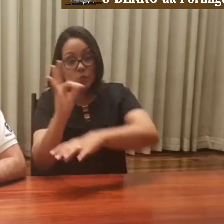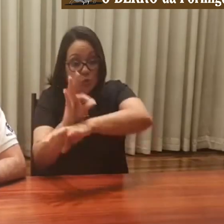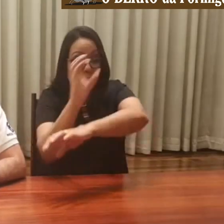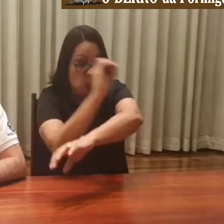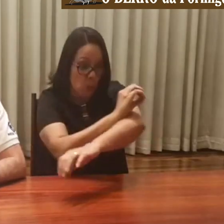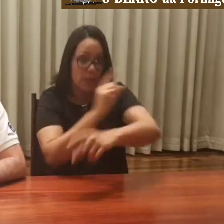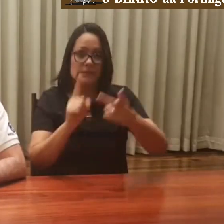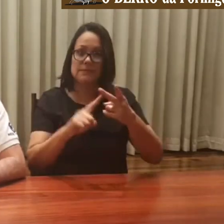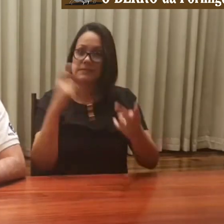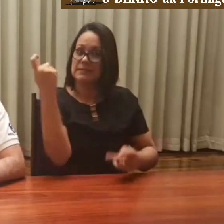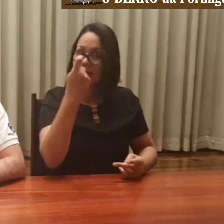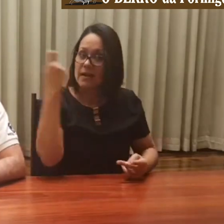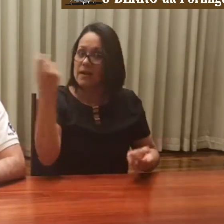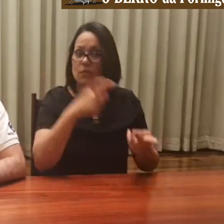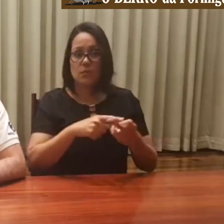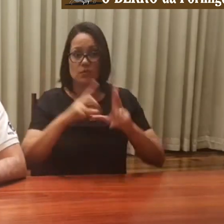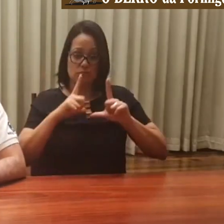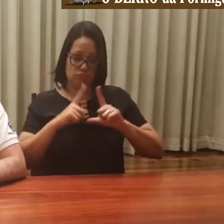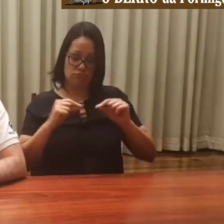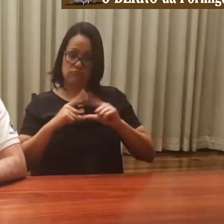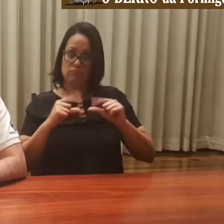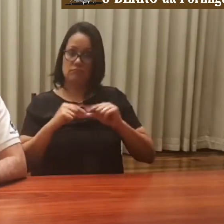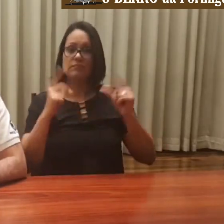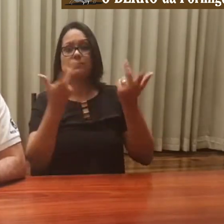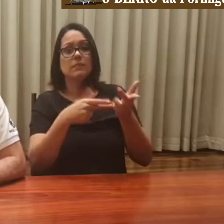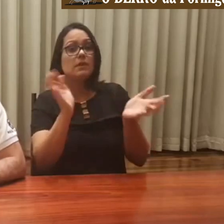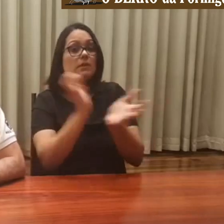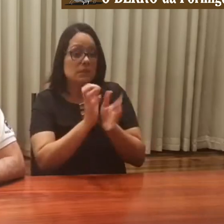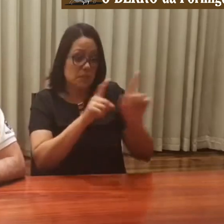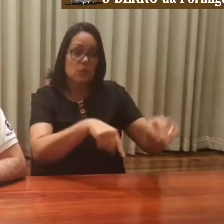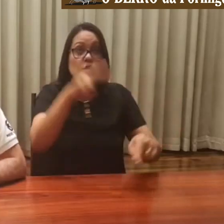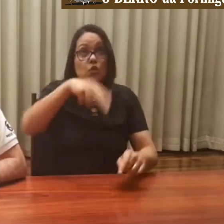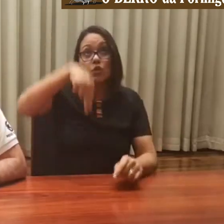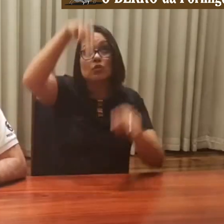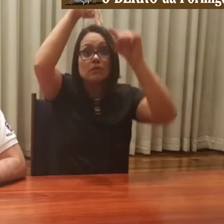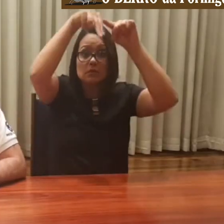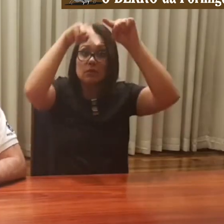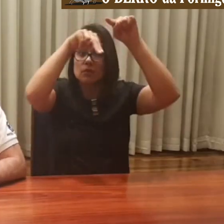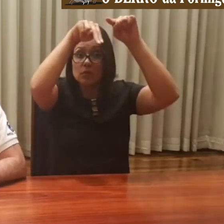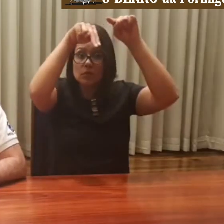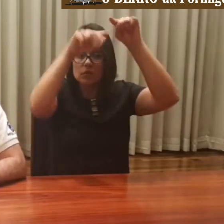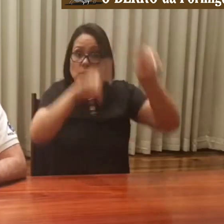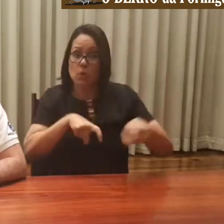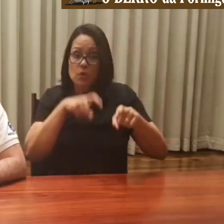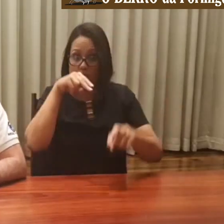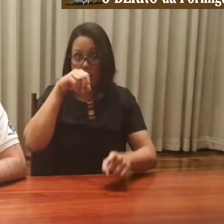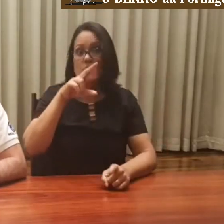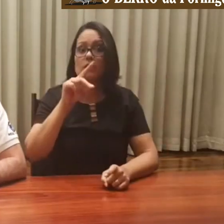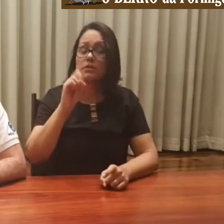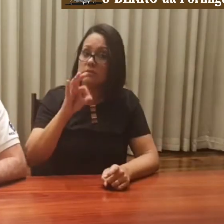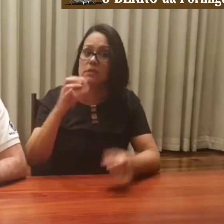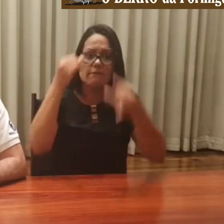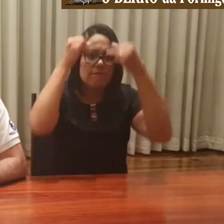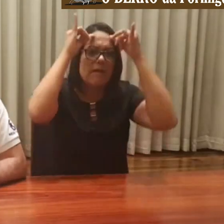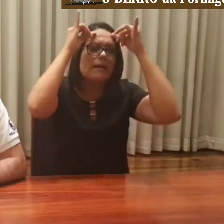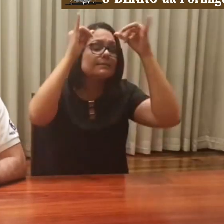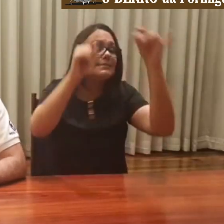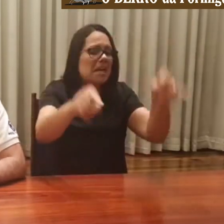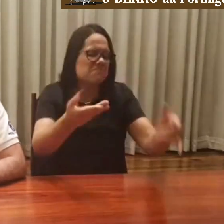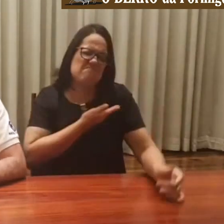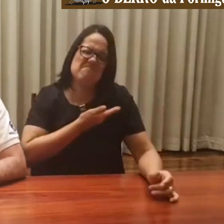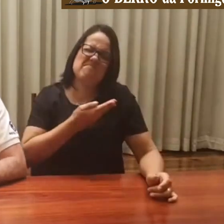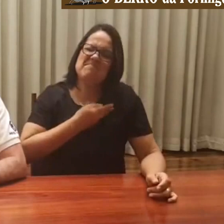Catarinense, né? O pessoal que tem o interior do Nordeste também, tem muita fazenda aí. Os nossos amigos, os irmãos Cabra da